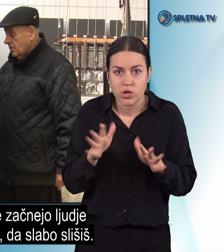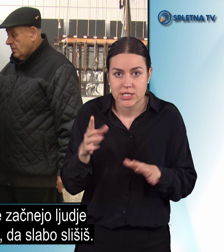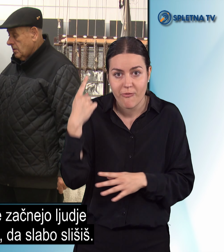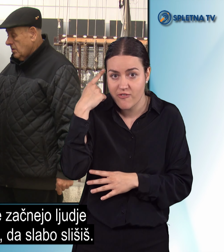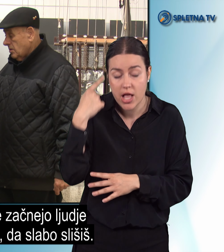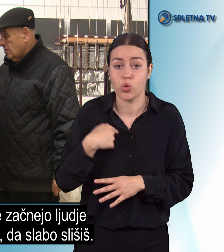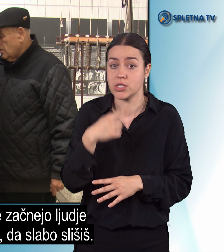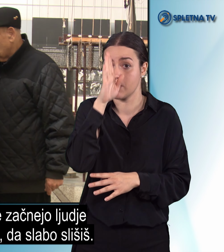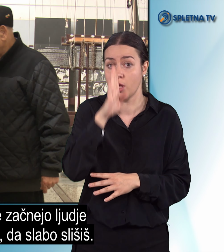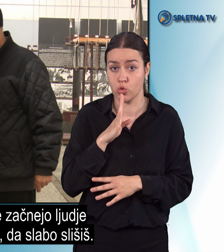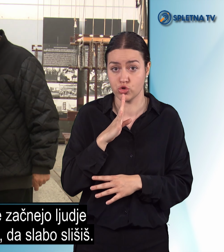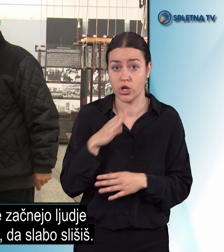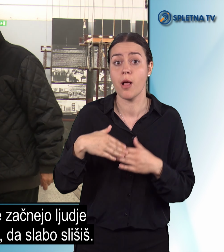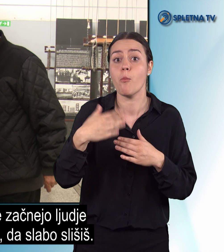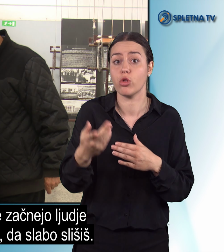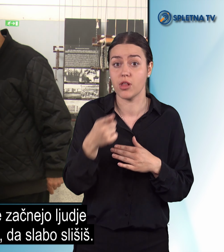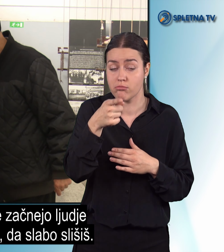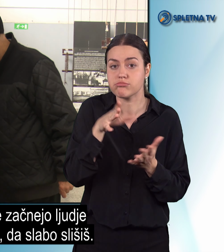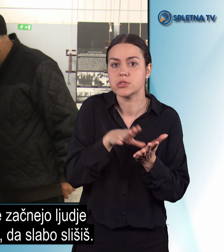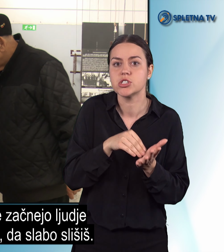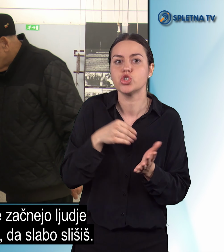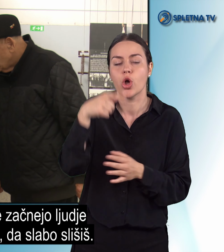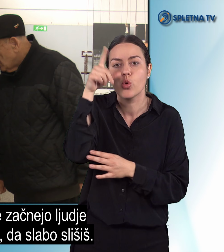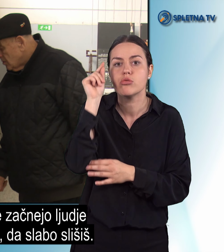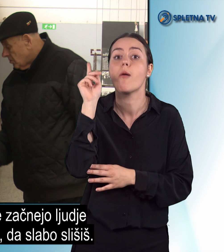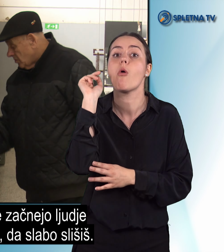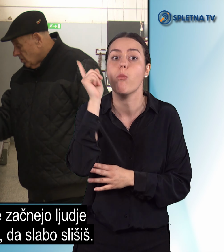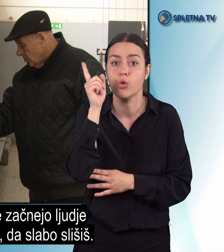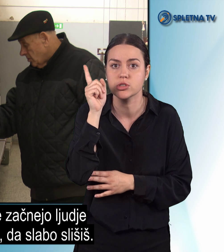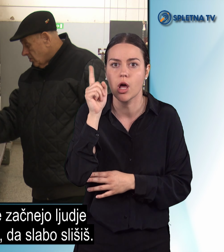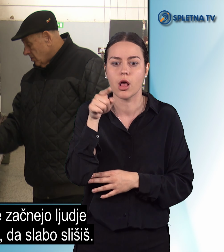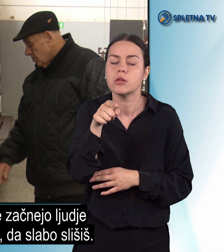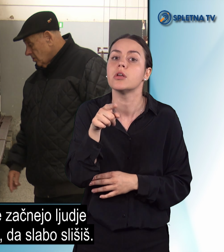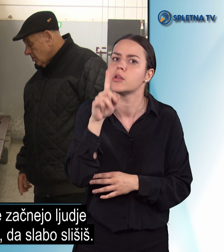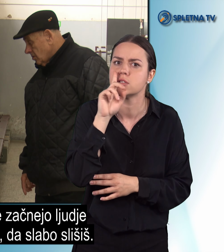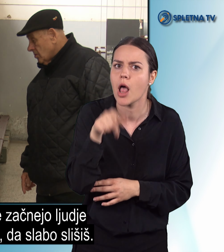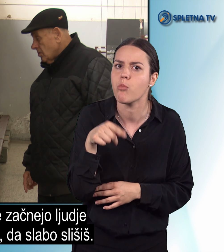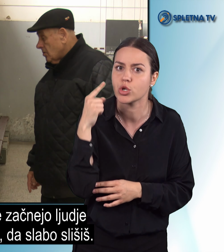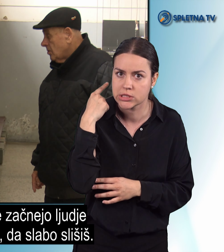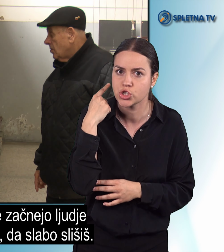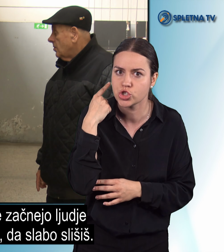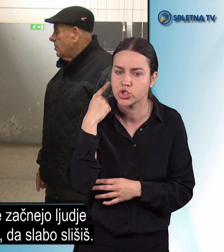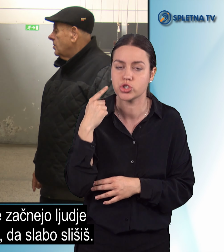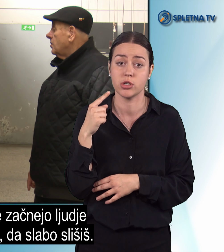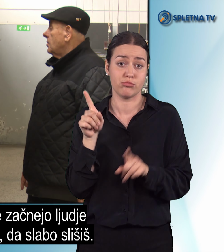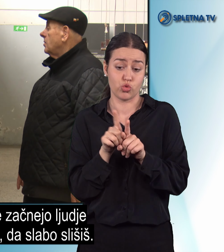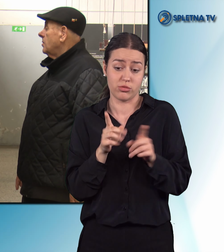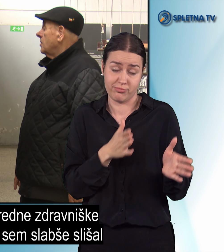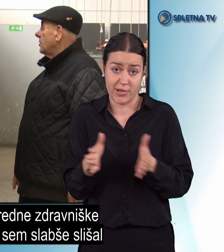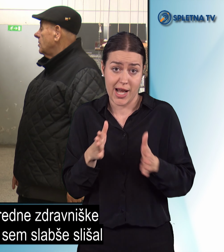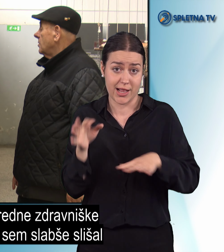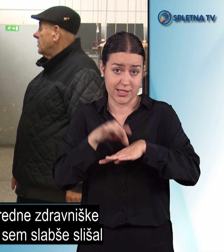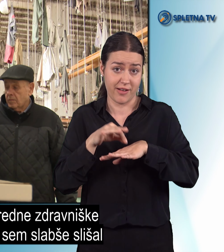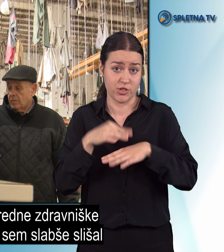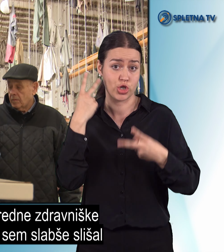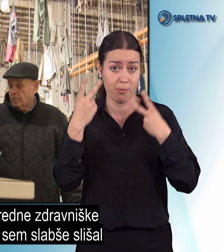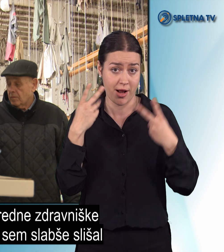naglušen. Potem te začnejo pa ljudje upozarjati. Slabo slišiš, redne zdravniške preglede smo